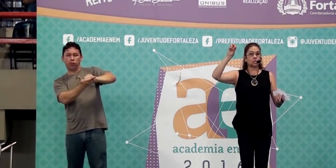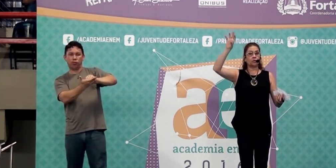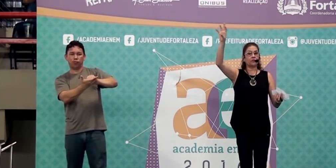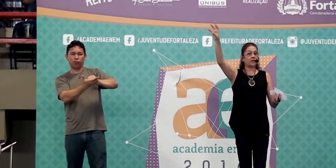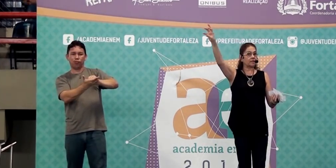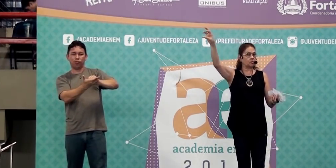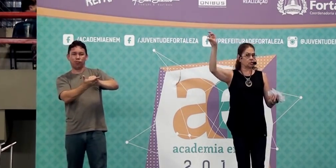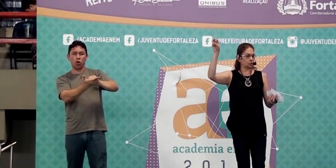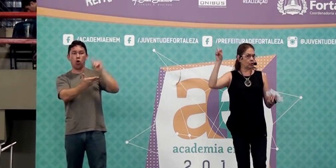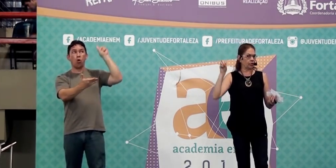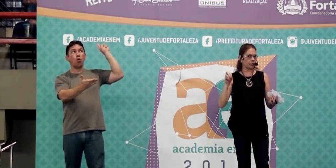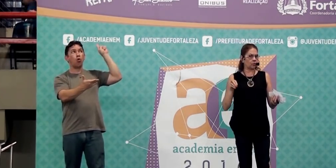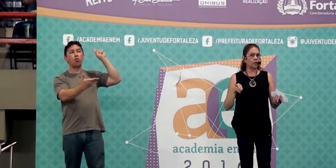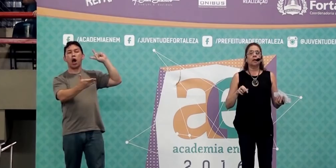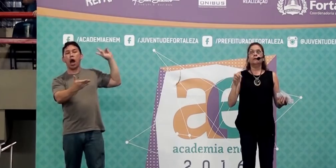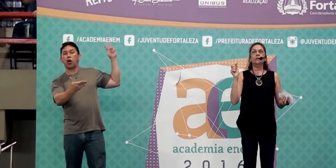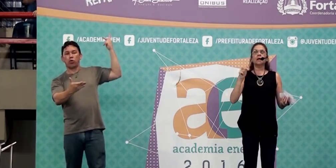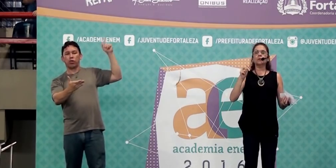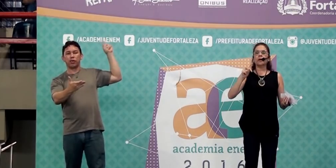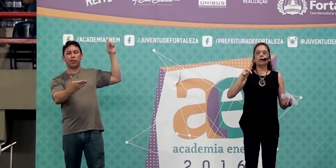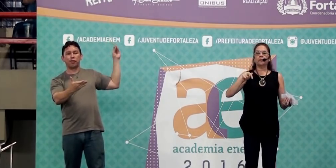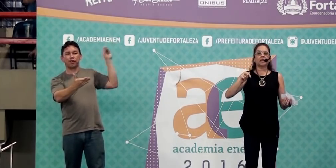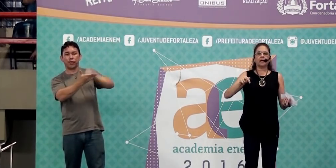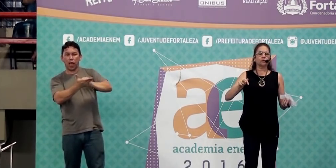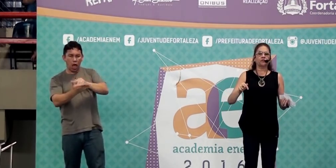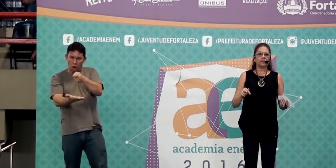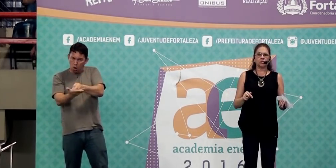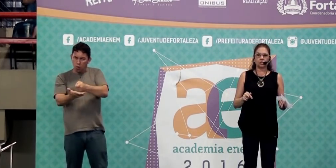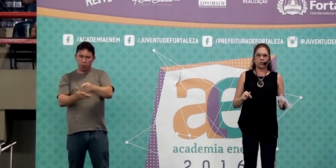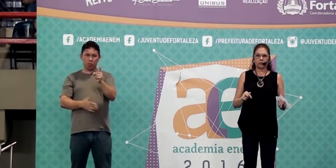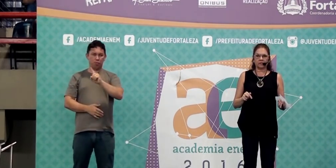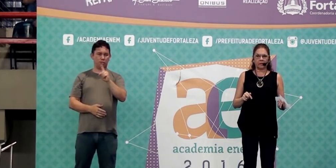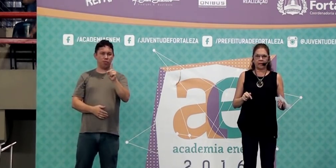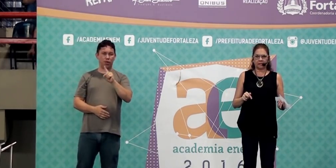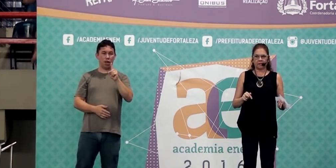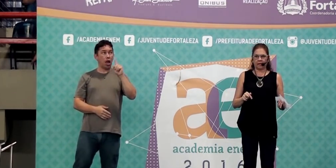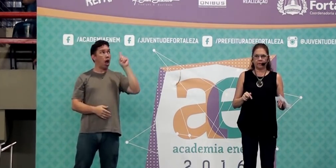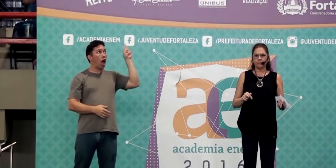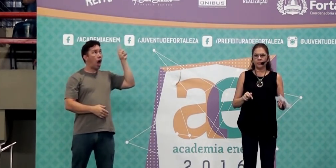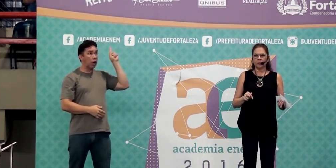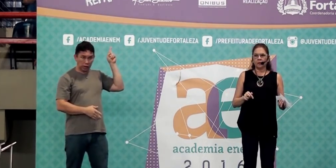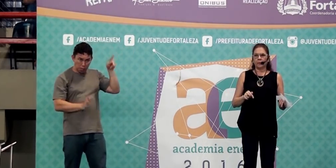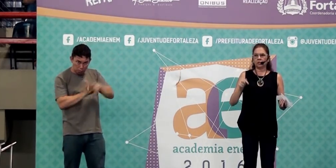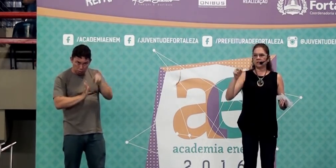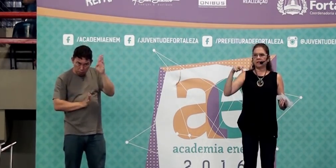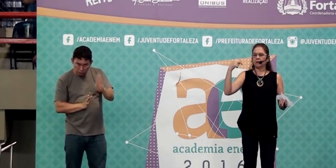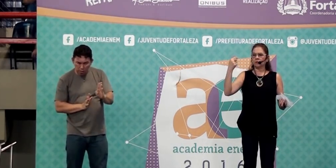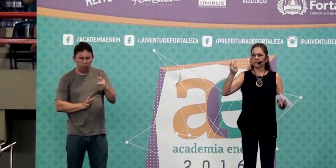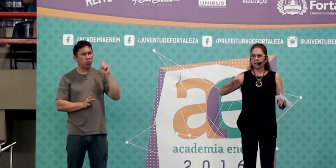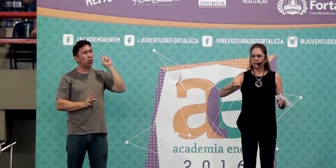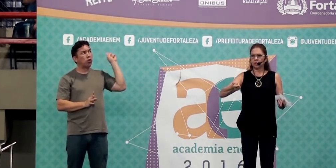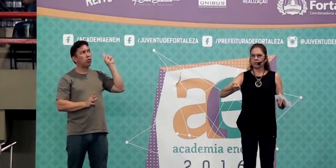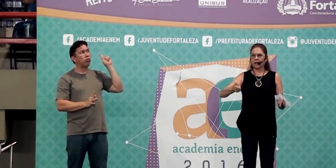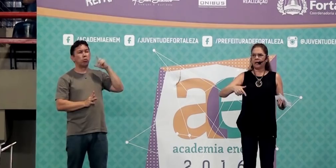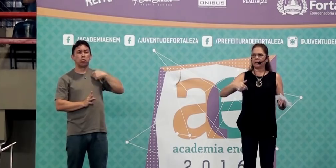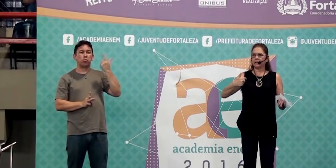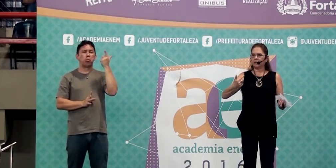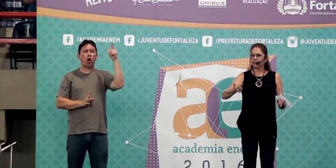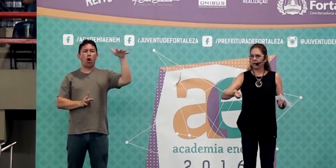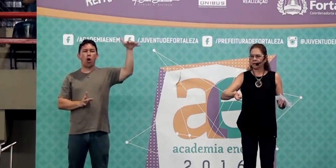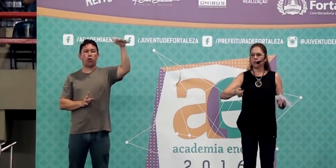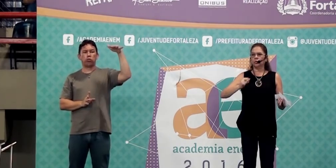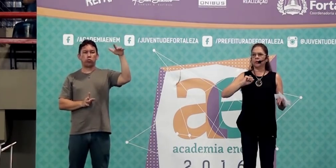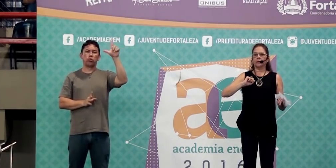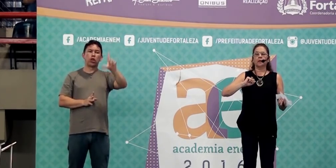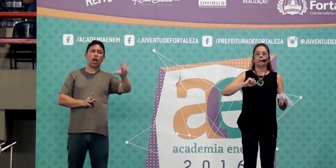resgate de um fato histórico. Não é obrigado o fato histórico ser brasileiro. Pode ser, inclusive, de outra área